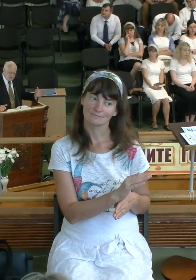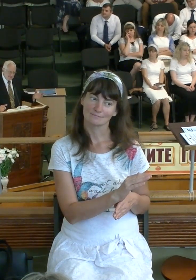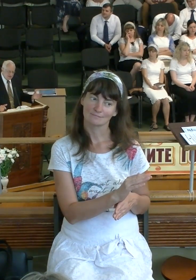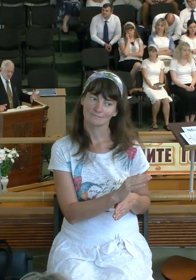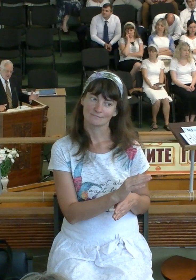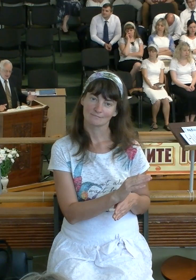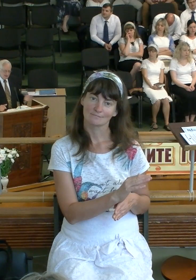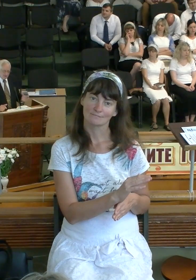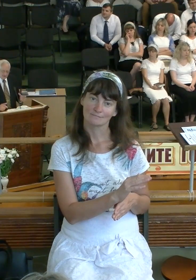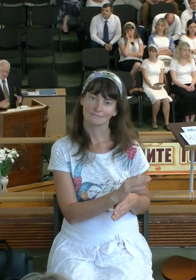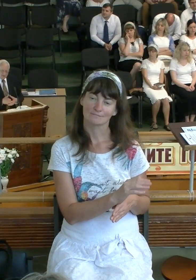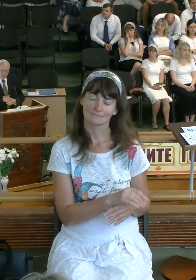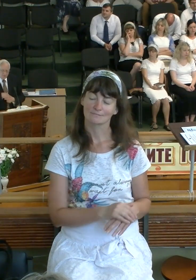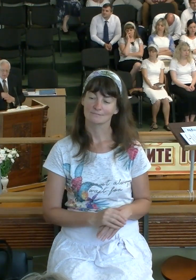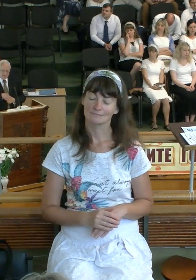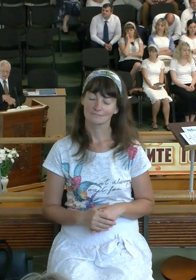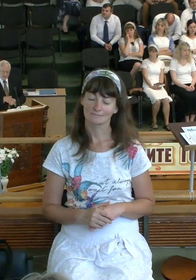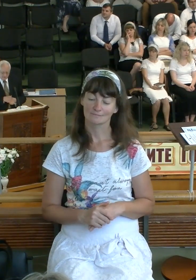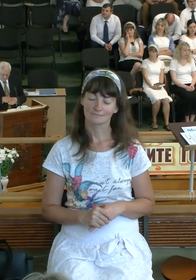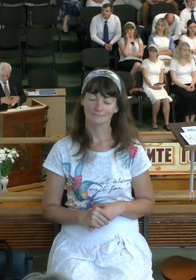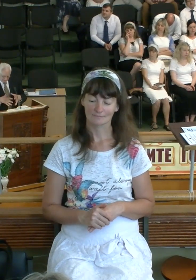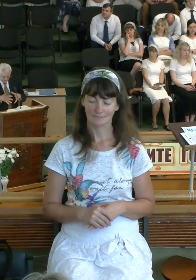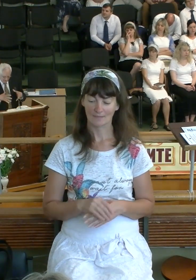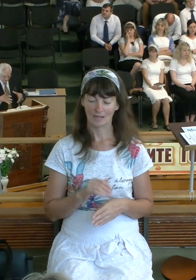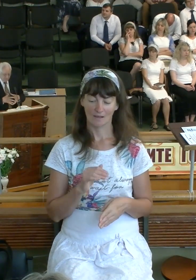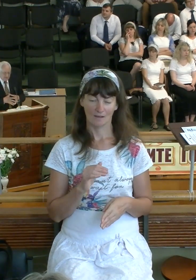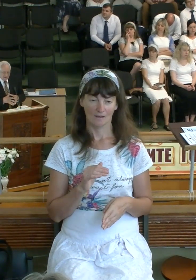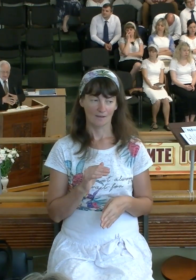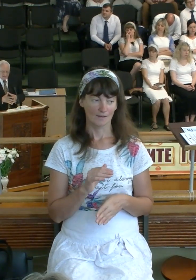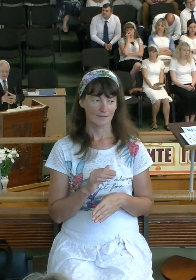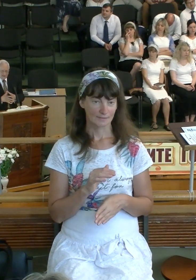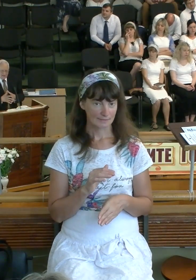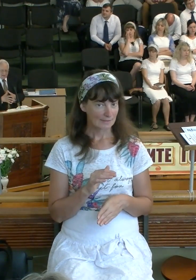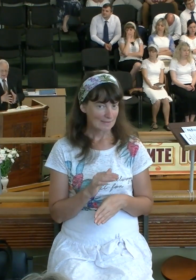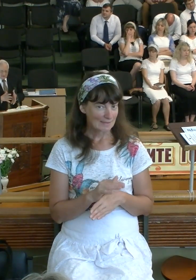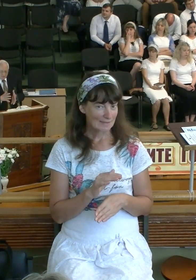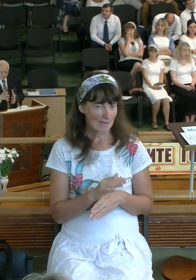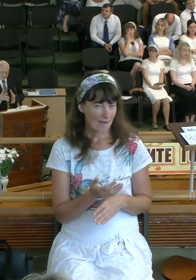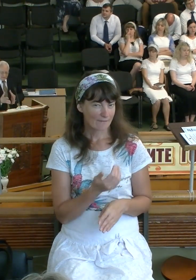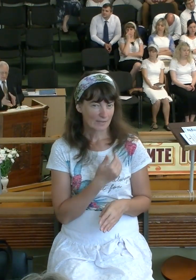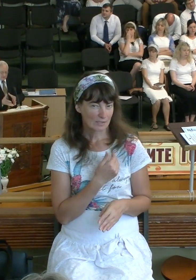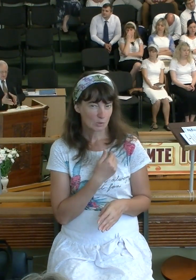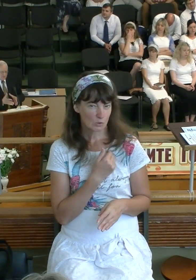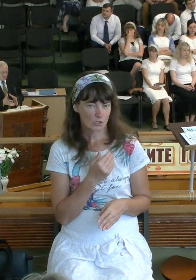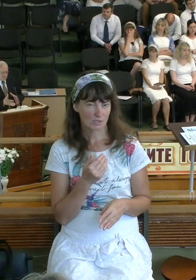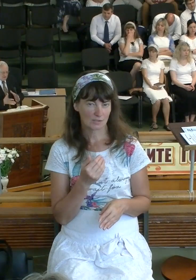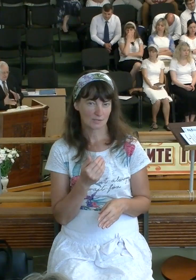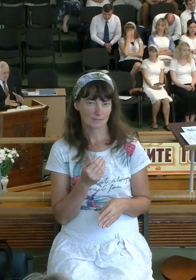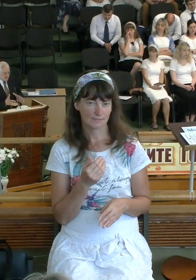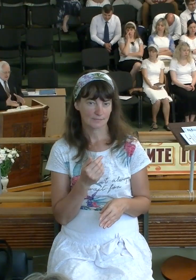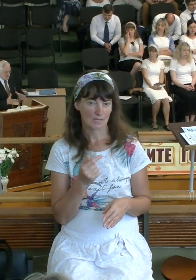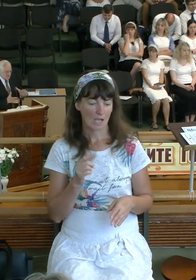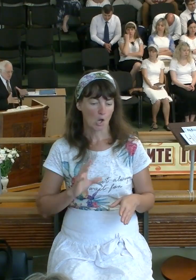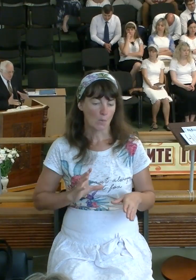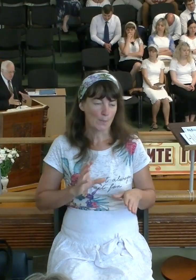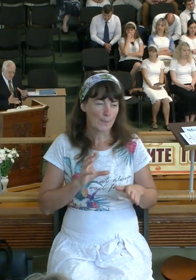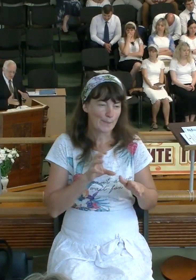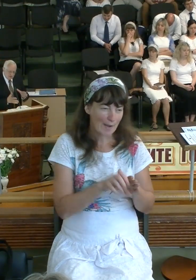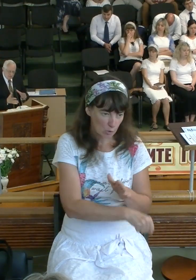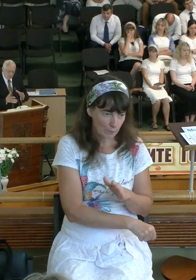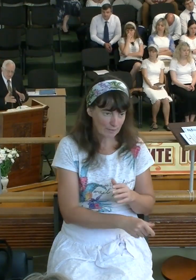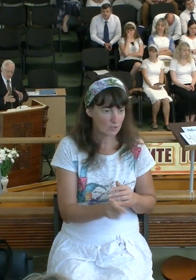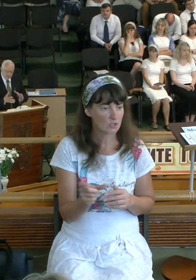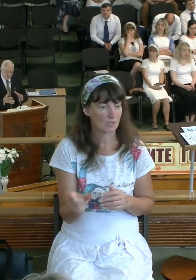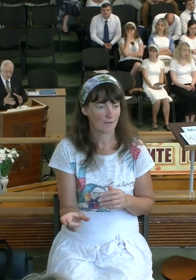можно отличить. Хотя дьявол подделывается, хотя дьявол пытается как-то пристроиться, чтобы не замечали, что